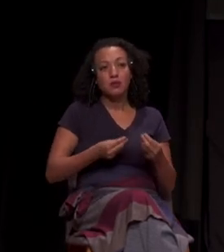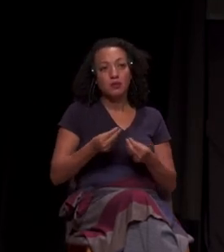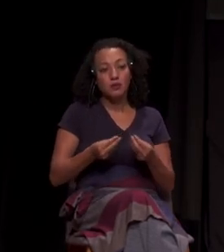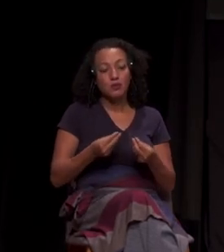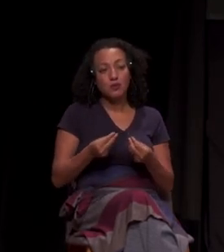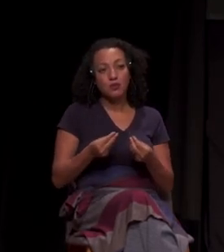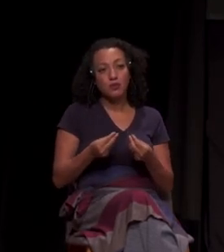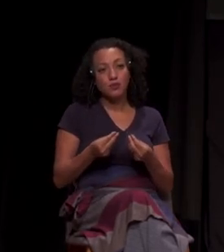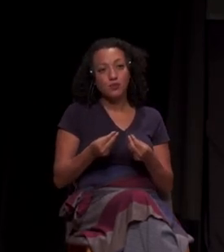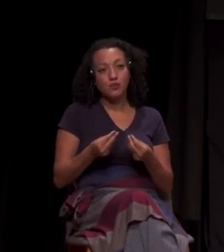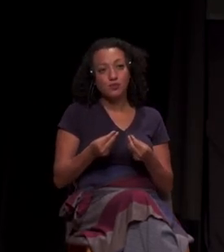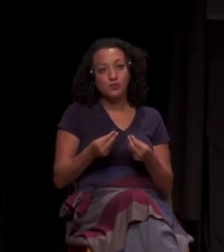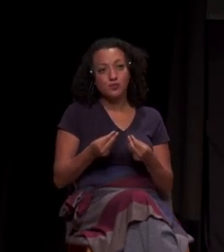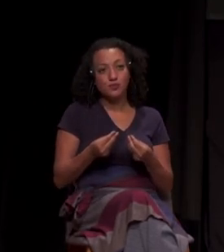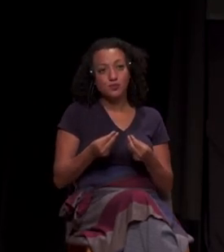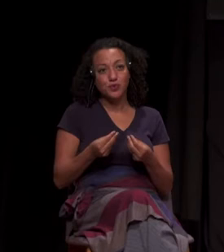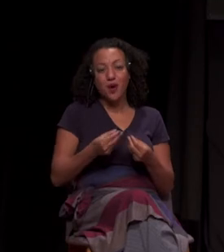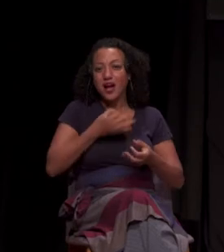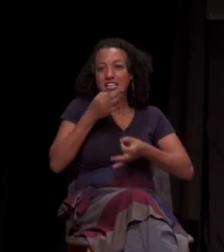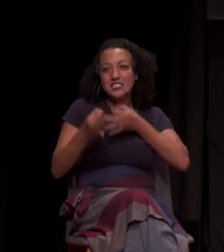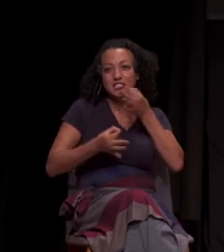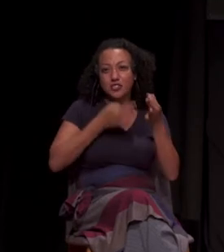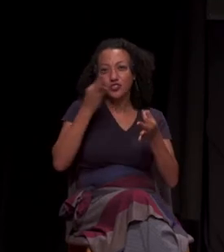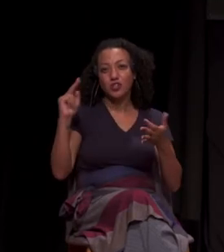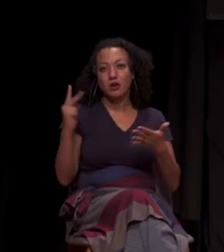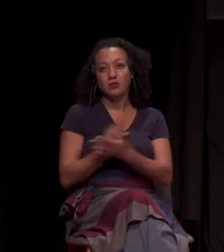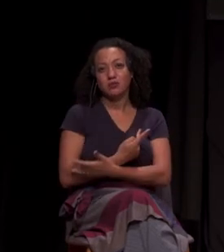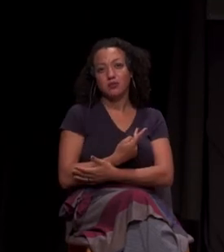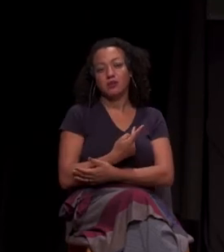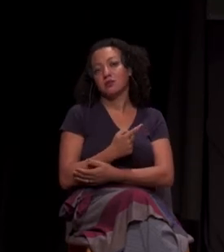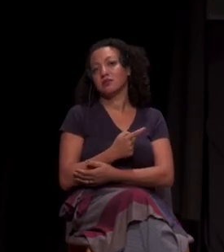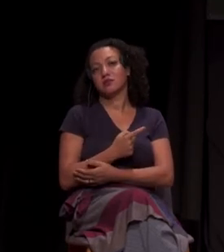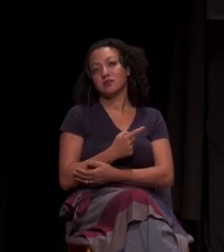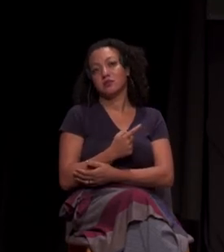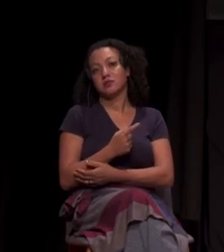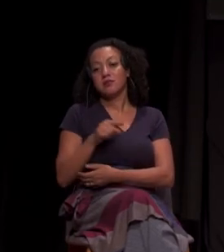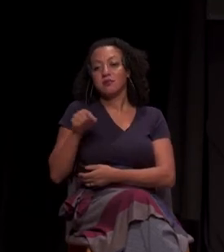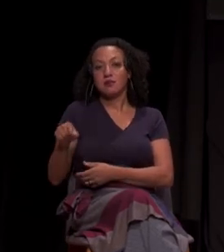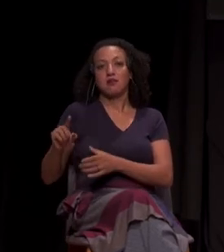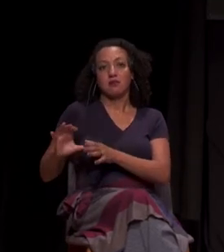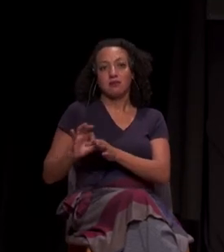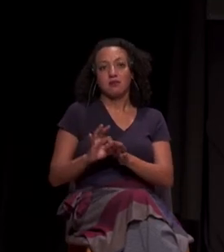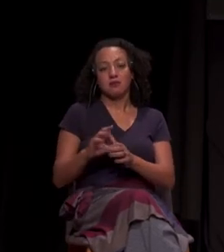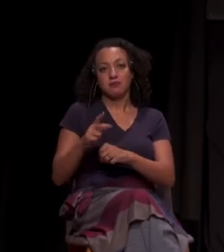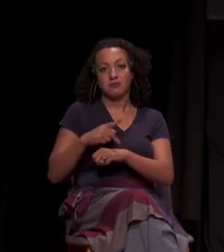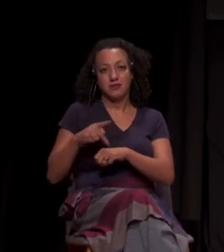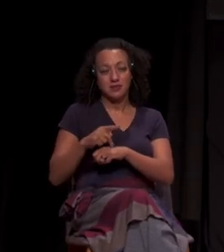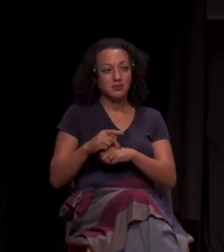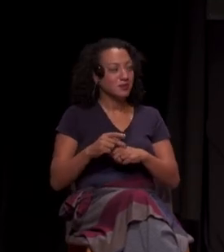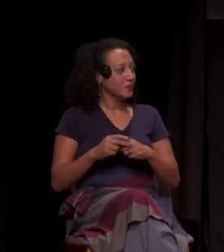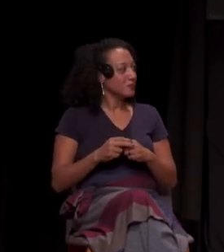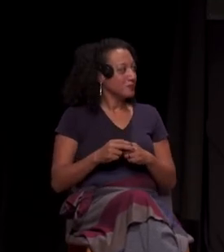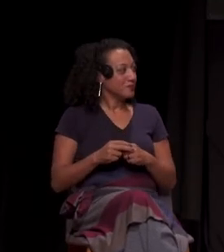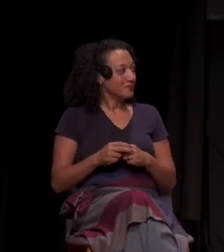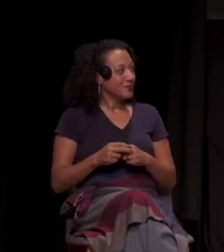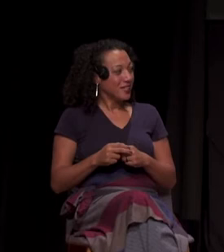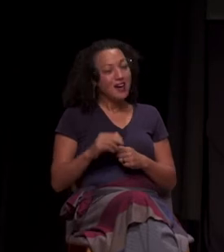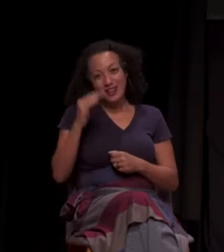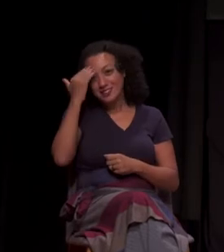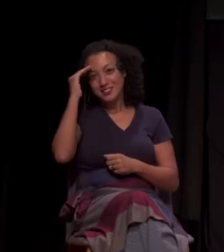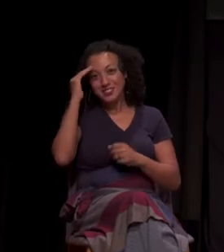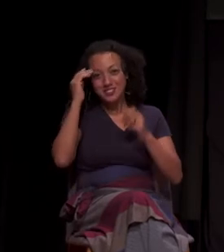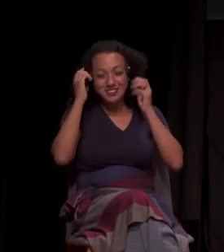das de críticas, né, em relação a... This one first, sorry. Okay, ta. Yeah, because I'll forget